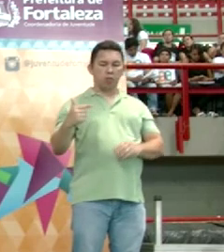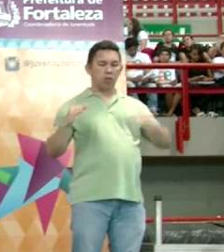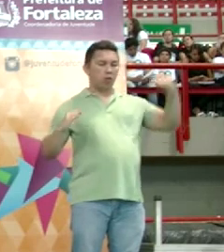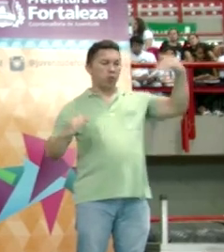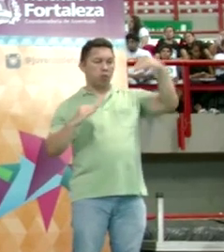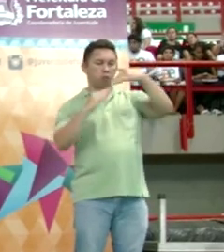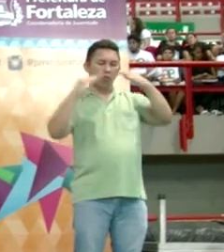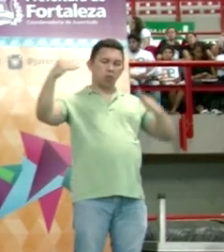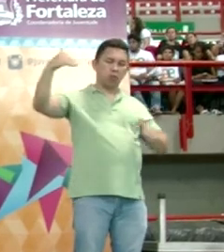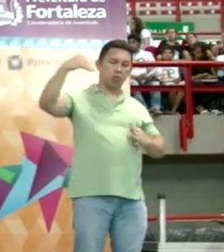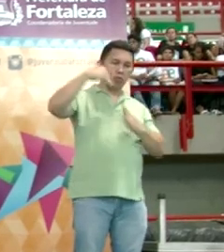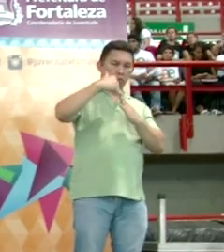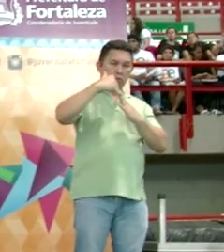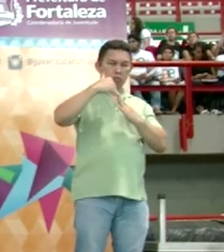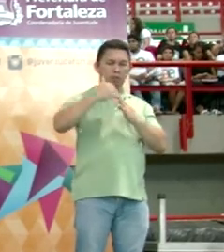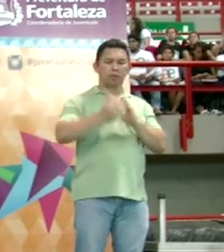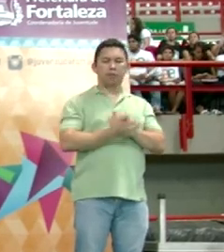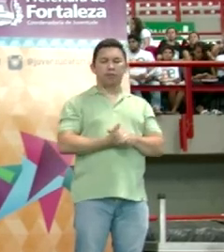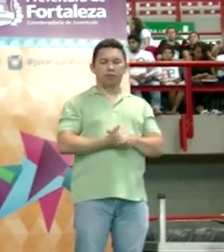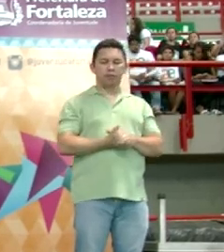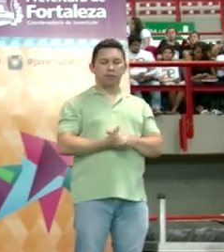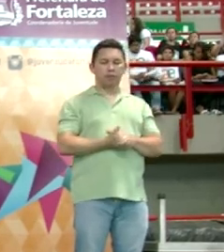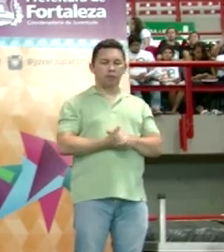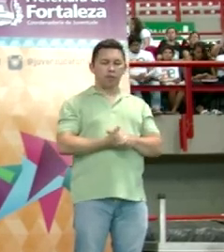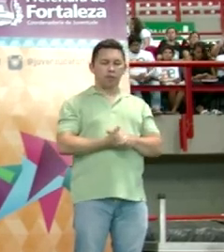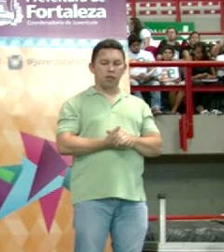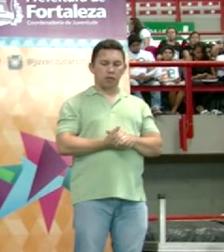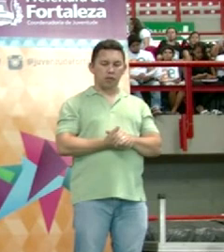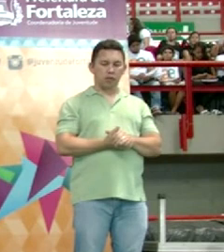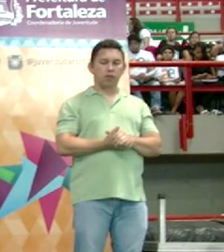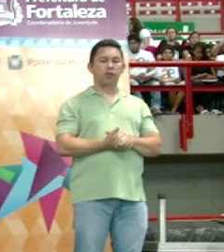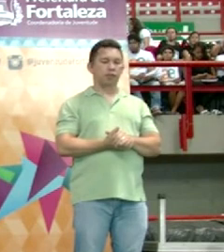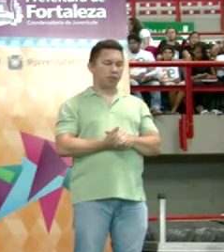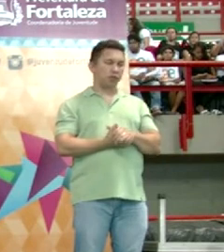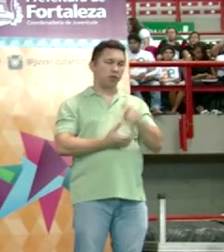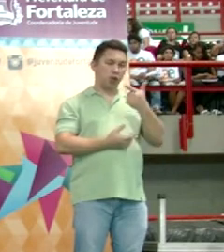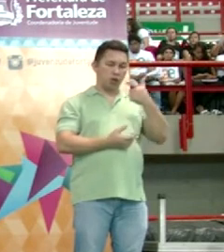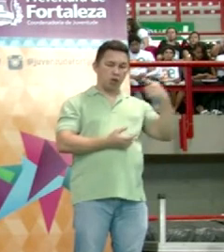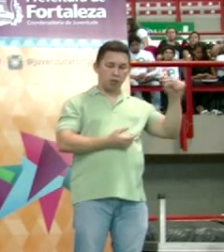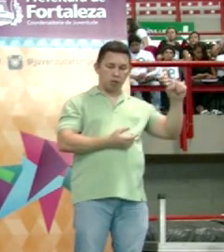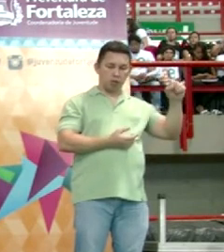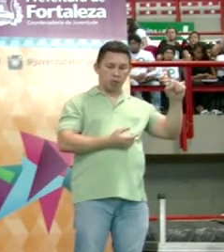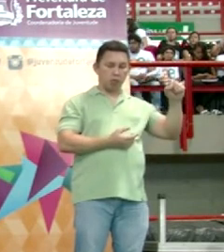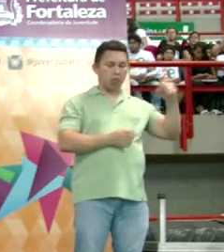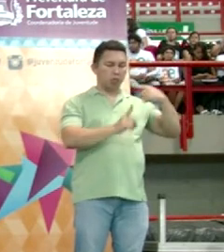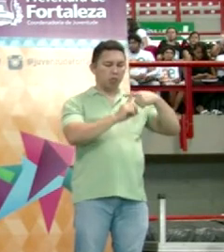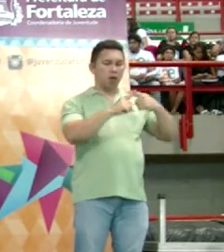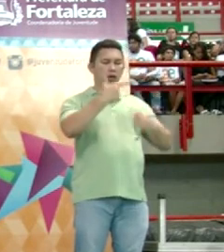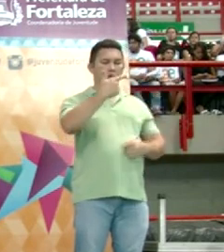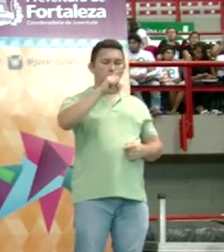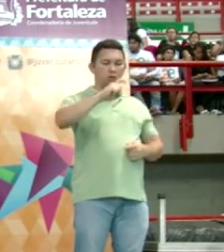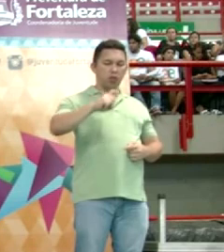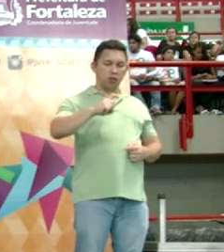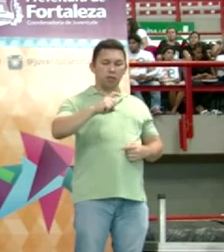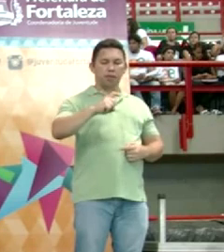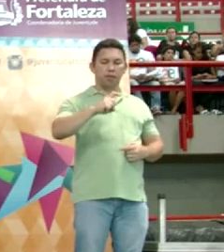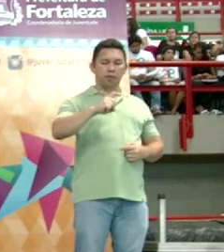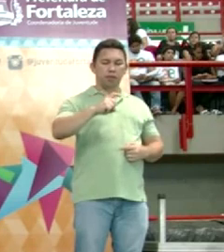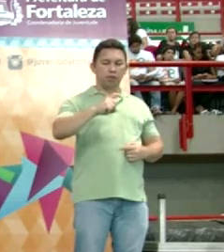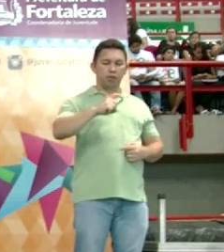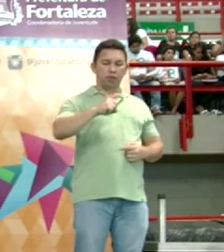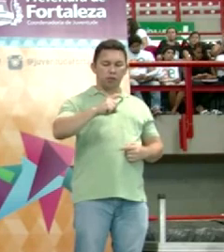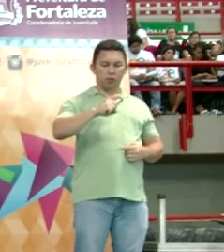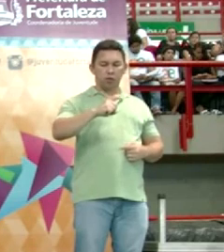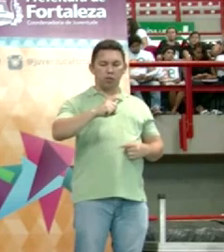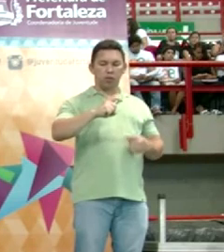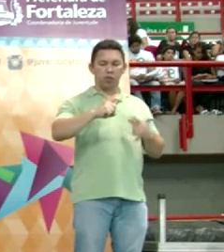pelos extremos, né? O velho cruz credo. Vai ficar 2 vezes 100, 200. 2 vezes x, 2x. 1